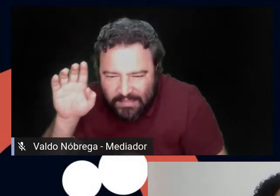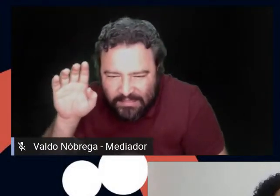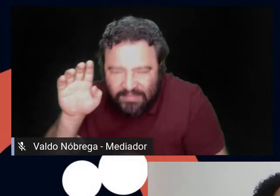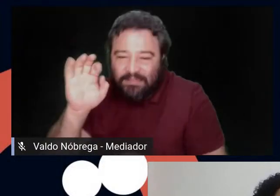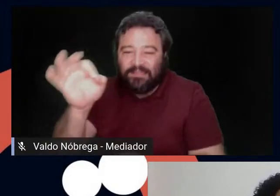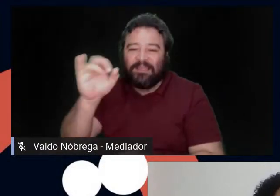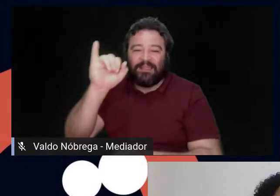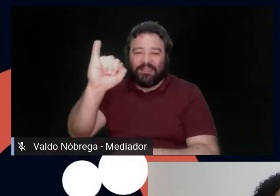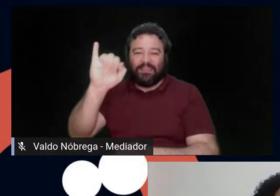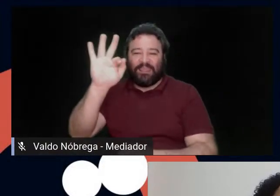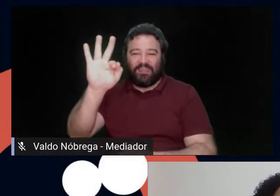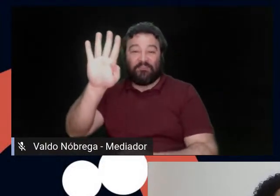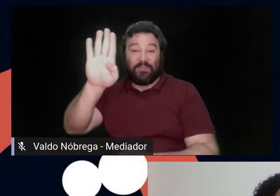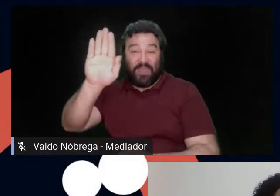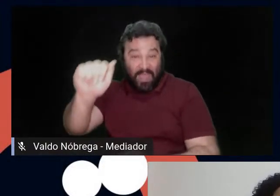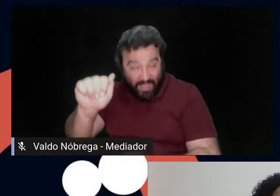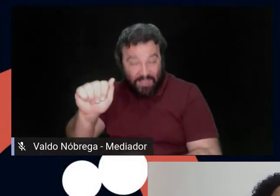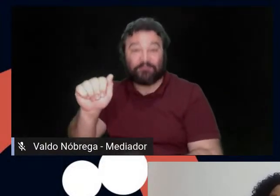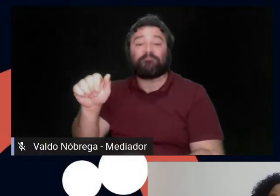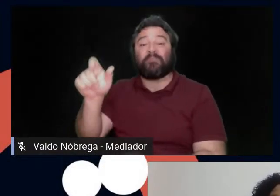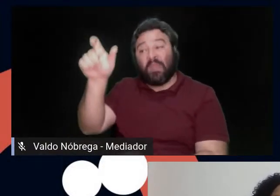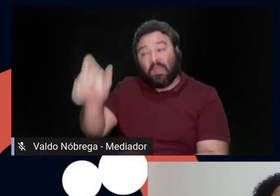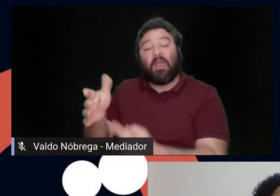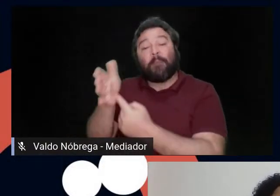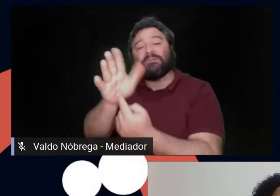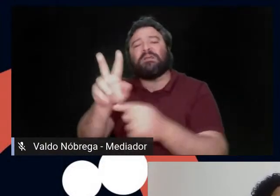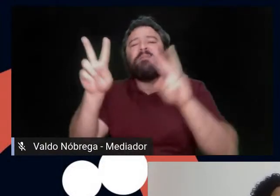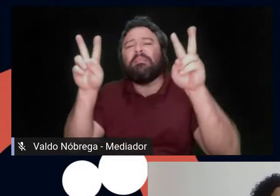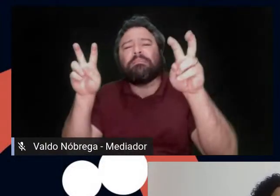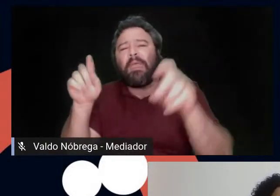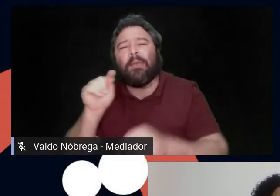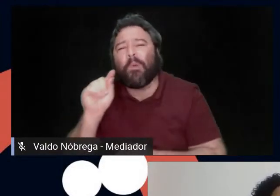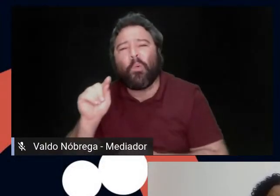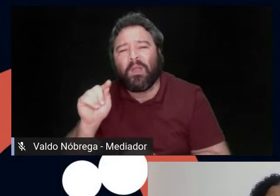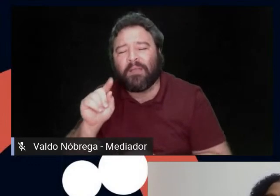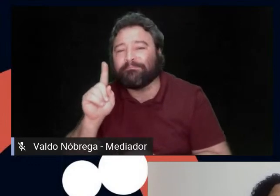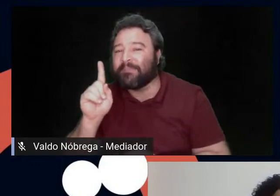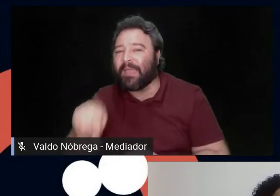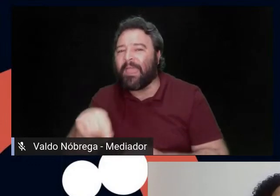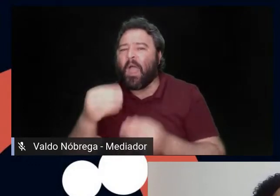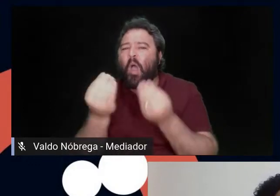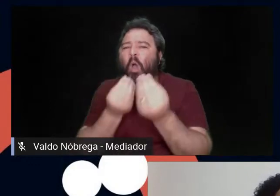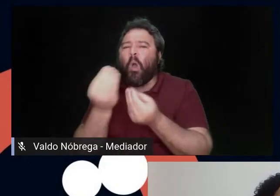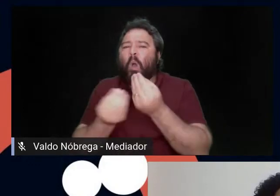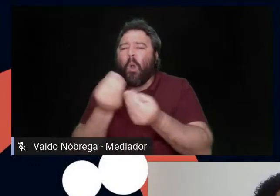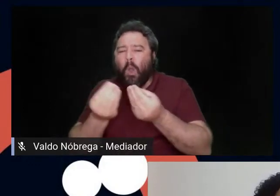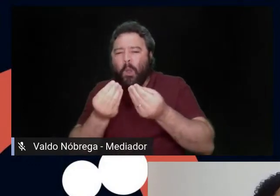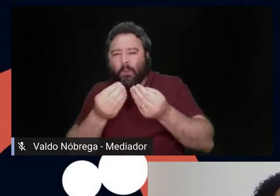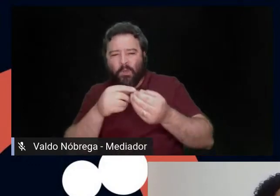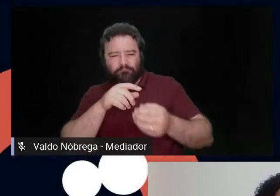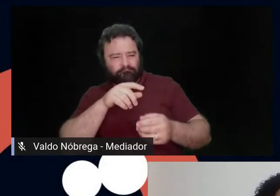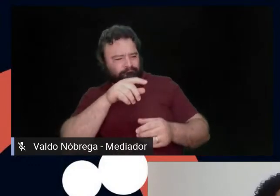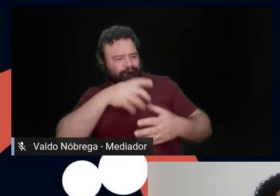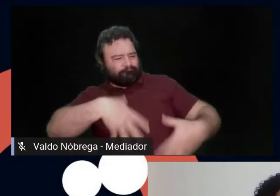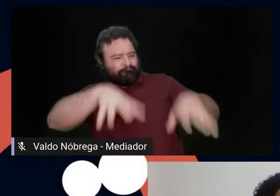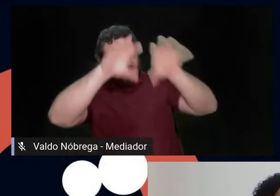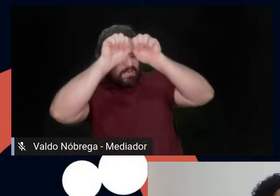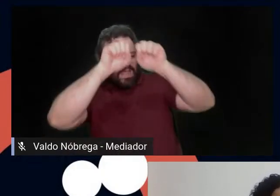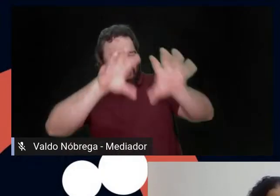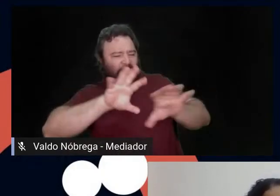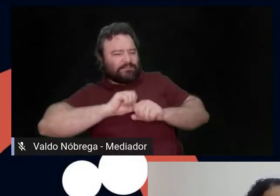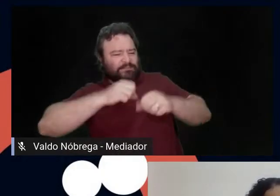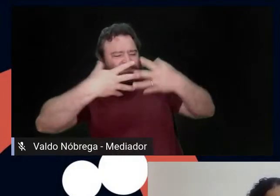professora e trabalha na UFB, FBA. E o tema que ela vai abordar